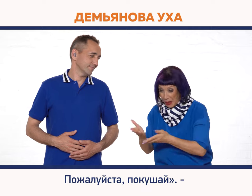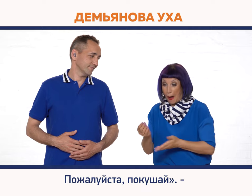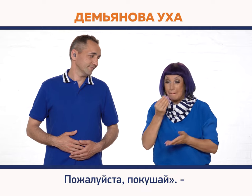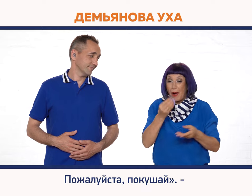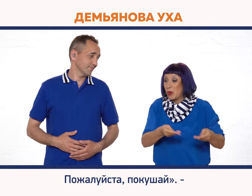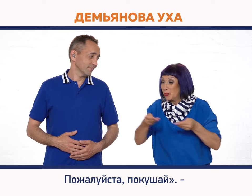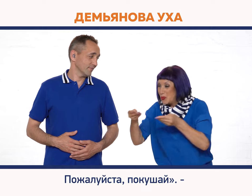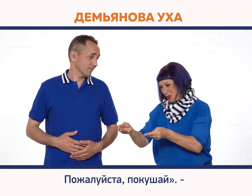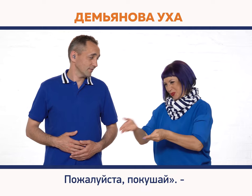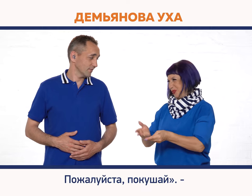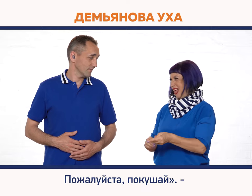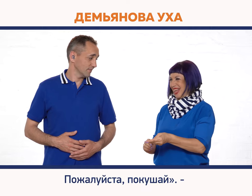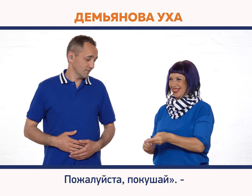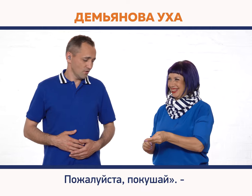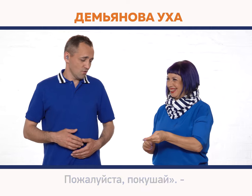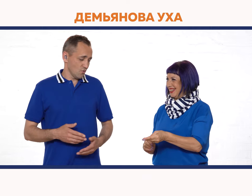пожалуйста, покушай.